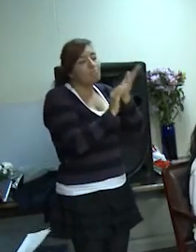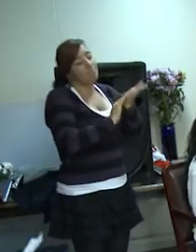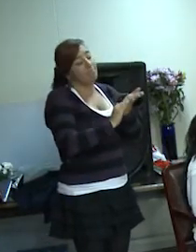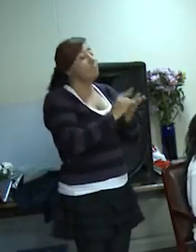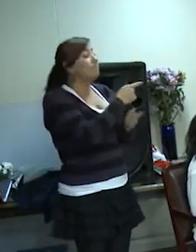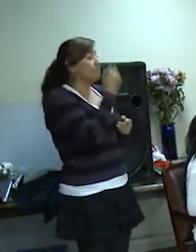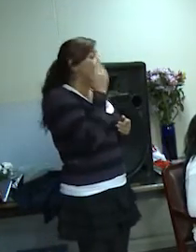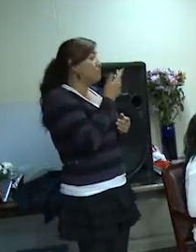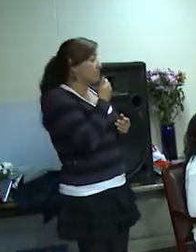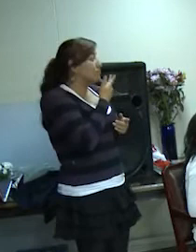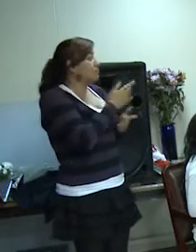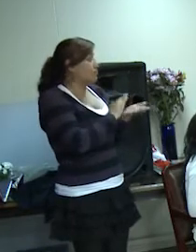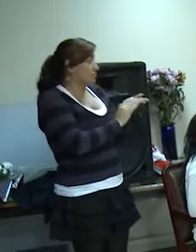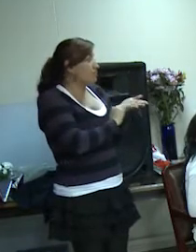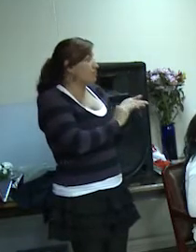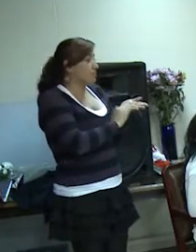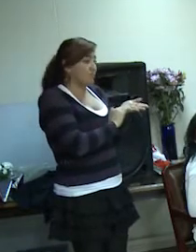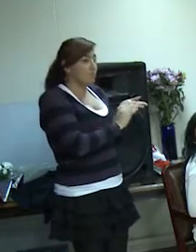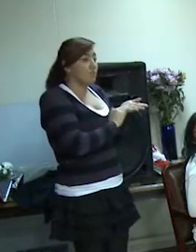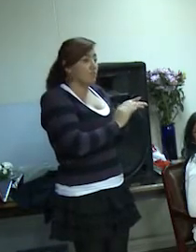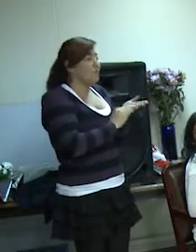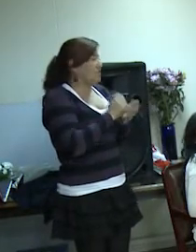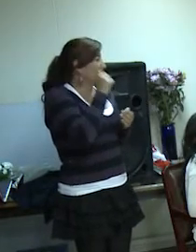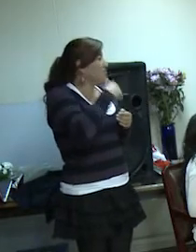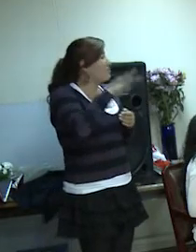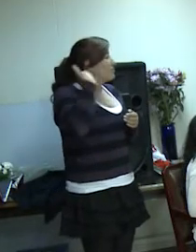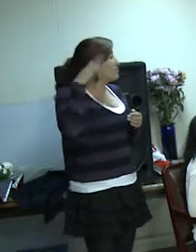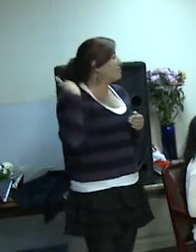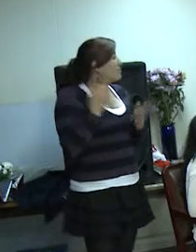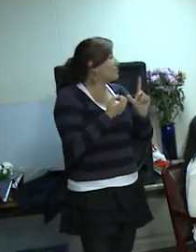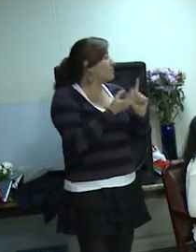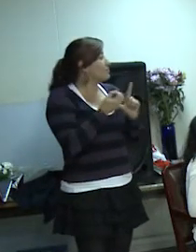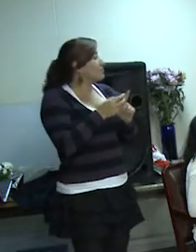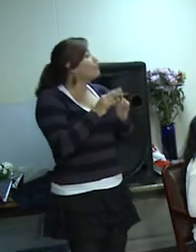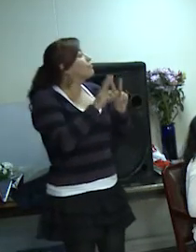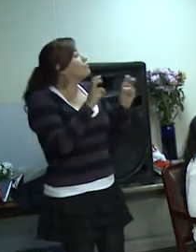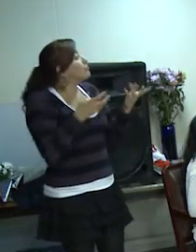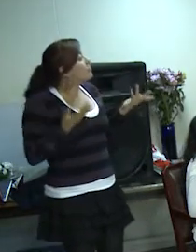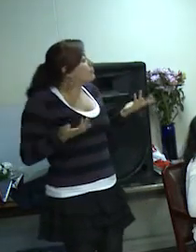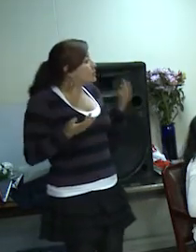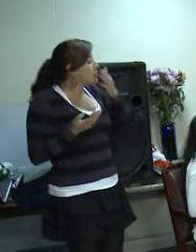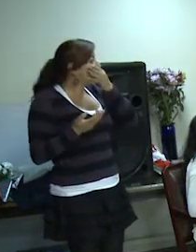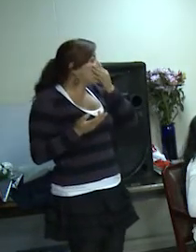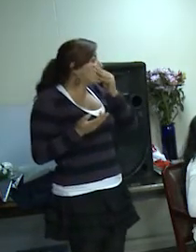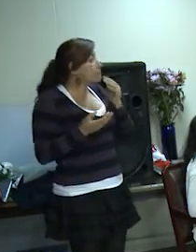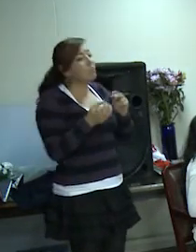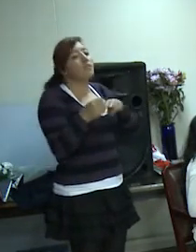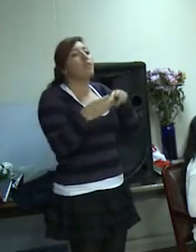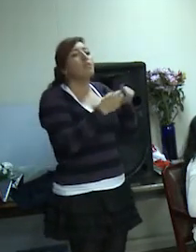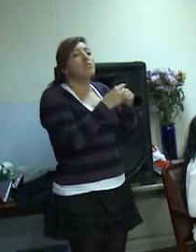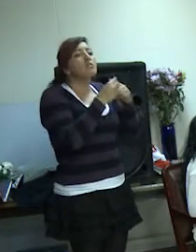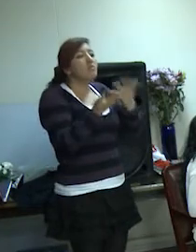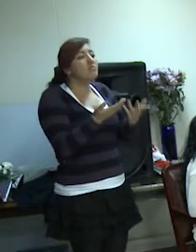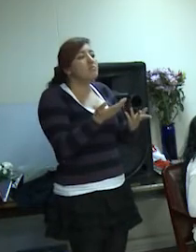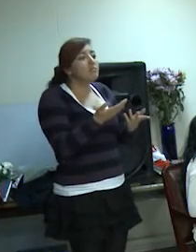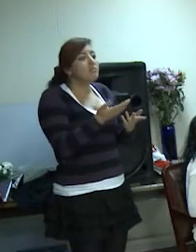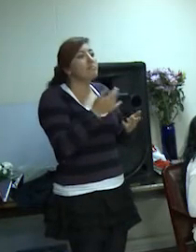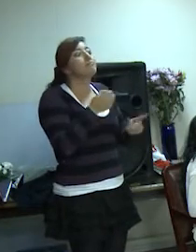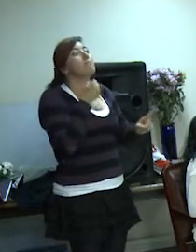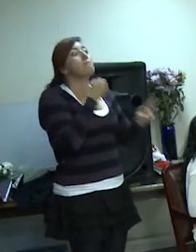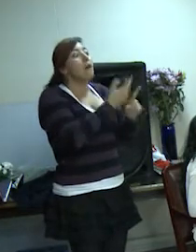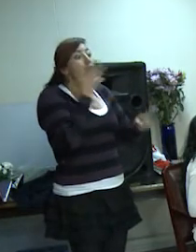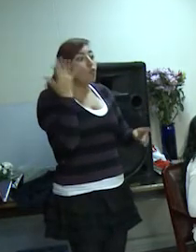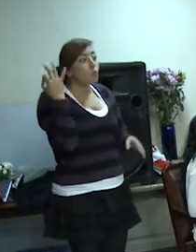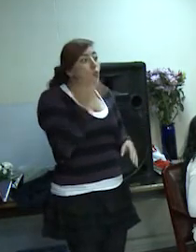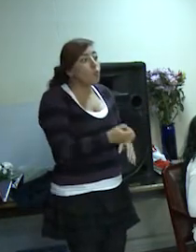asuntos. Nosotros en algún momento en la licenciatura decíamos, el tema de educación especial aquí va a ser una cosa